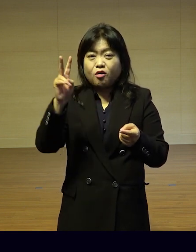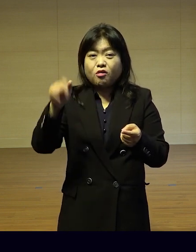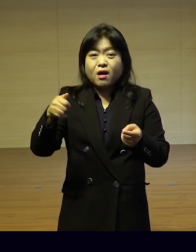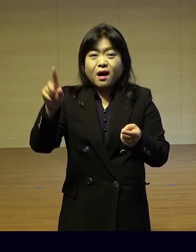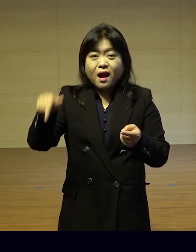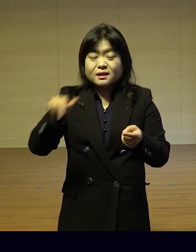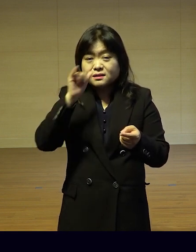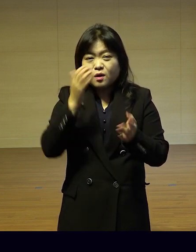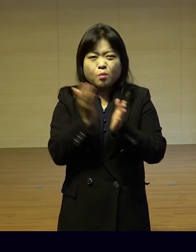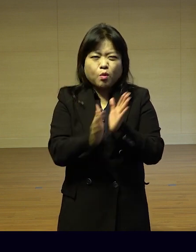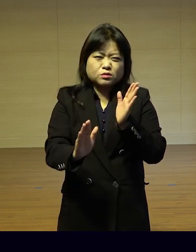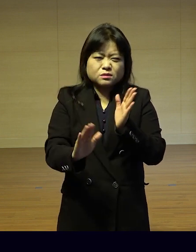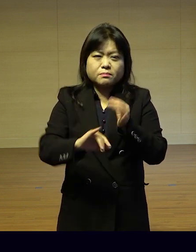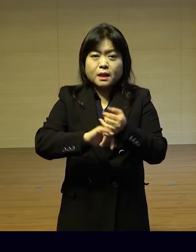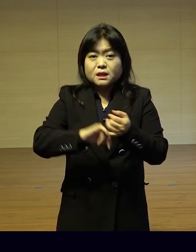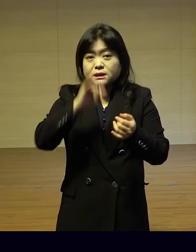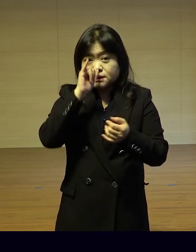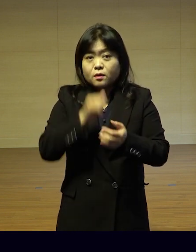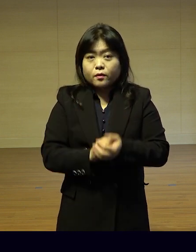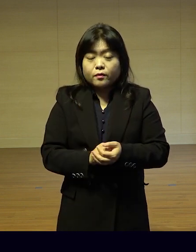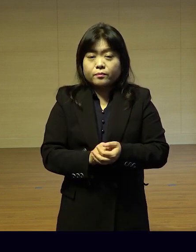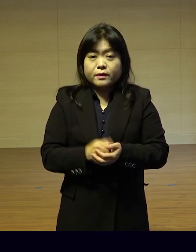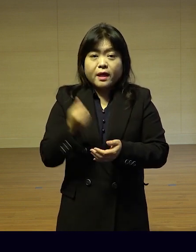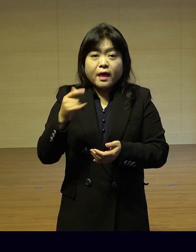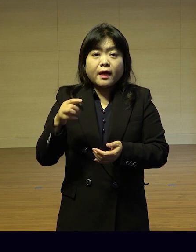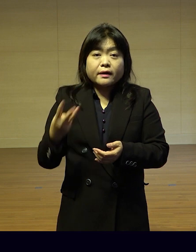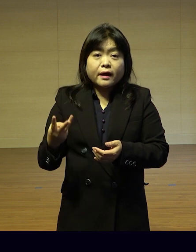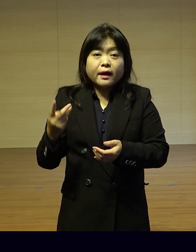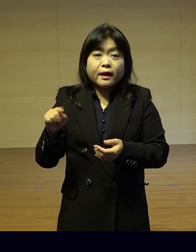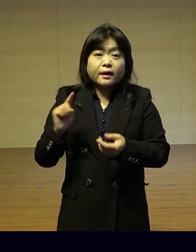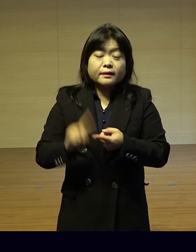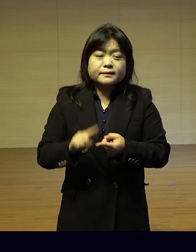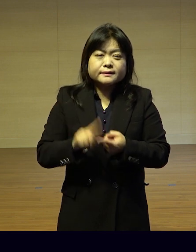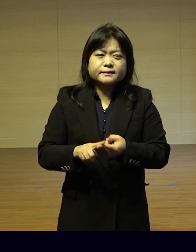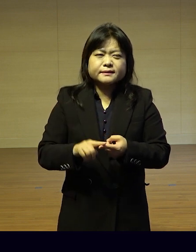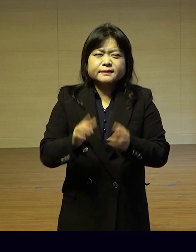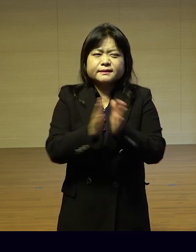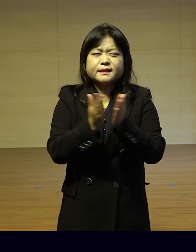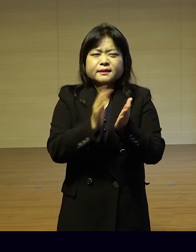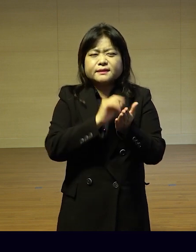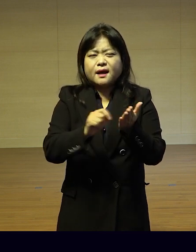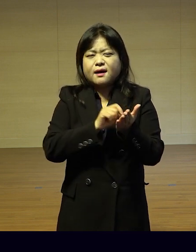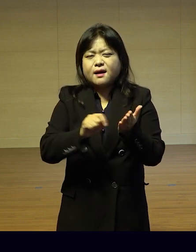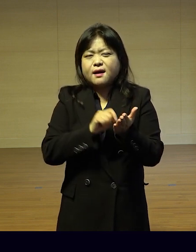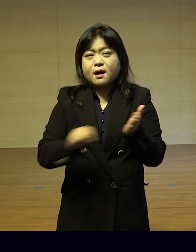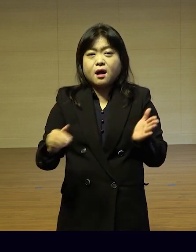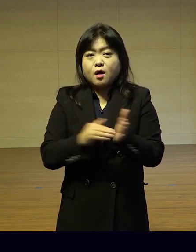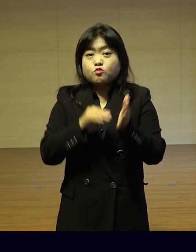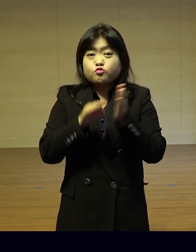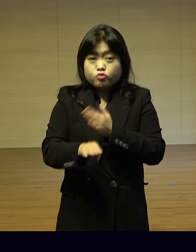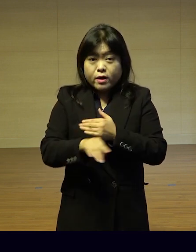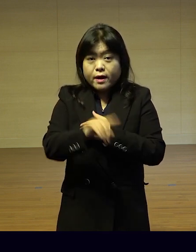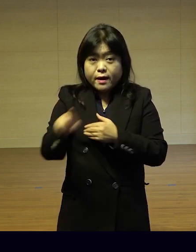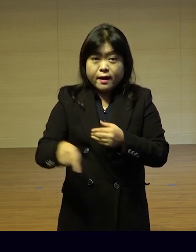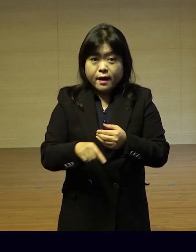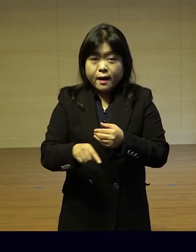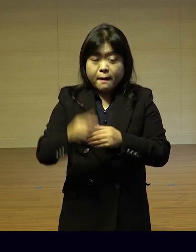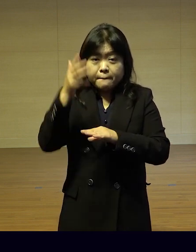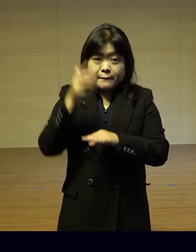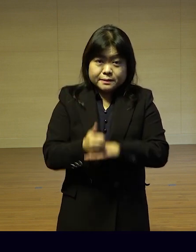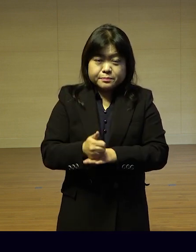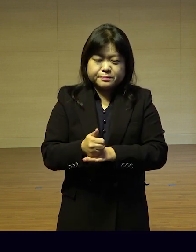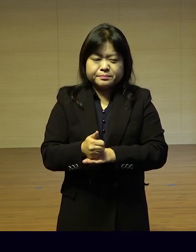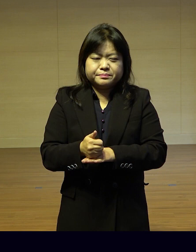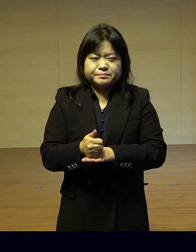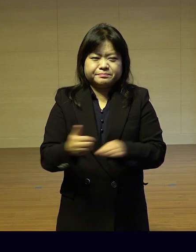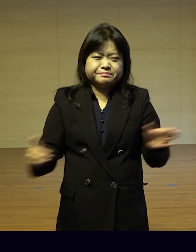그것은 이렇게 얘기하면, 헤겔이 자기의 비선샵 대학 로직 책을 다 써놓고 개념론 마침표를